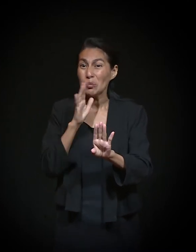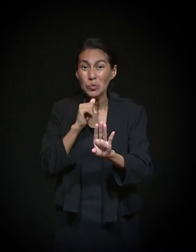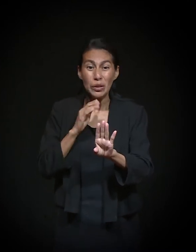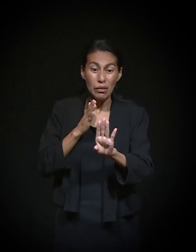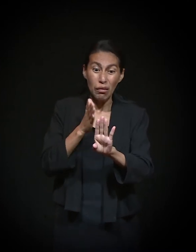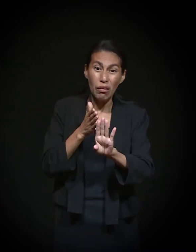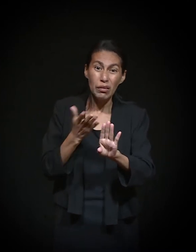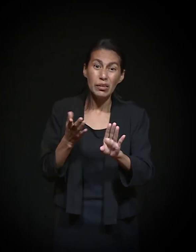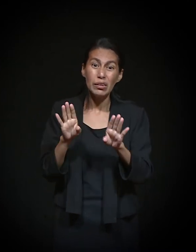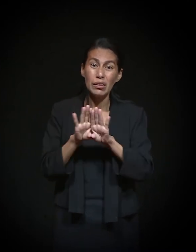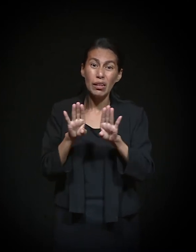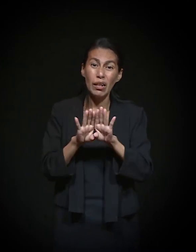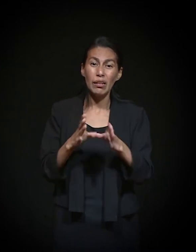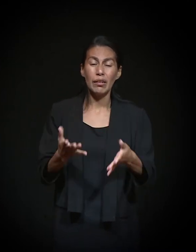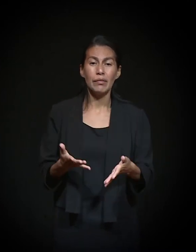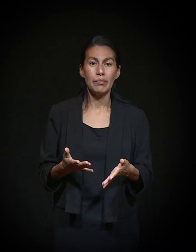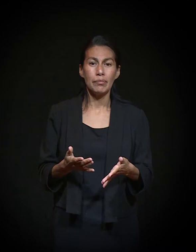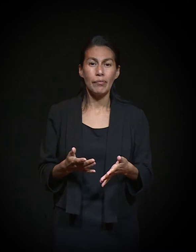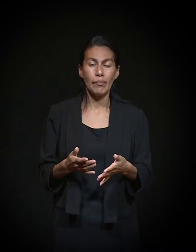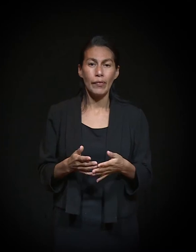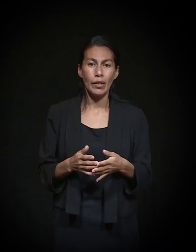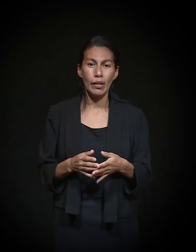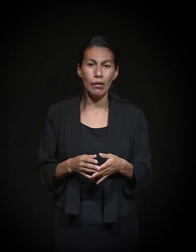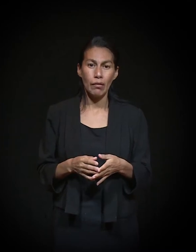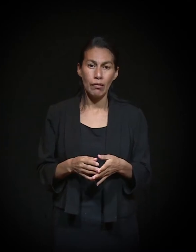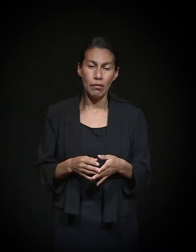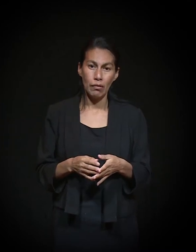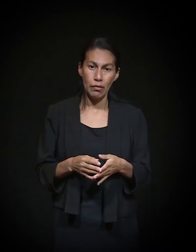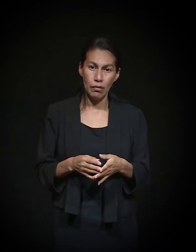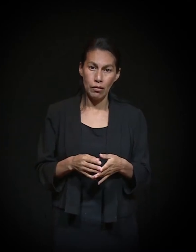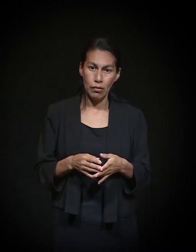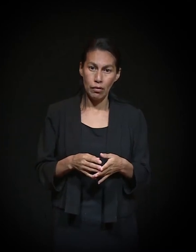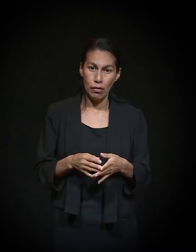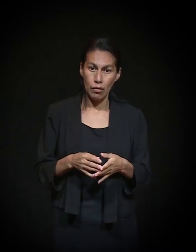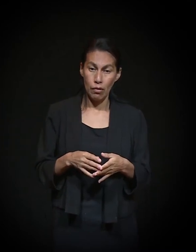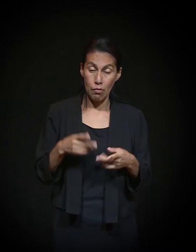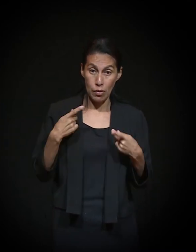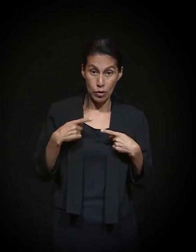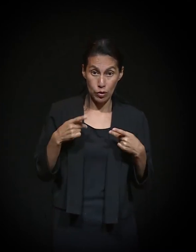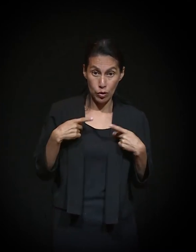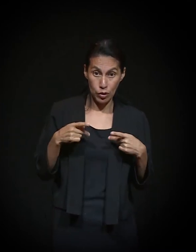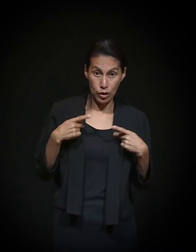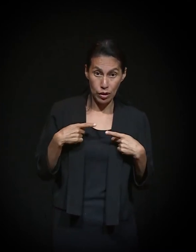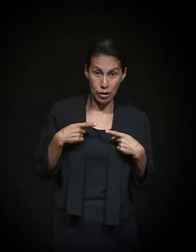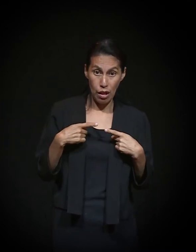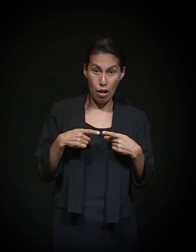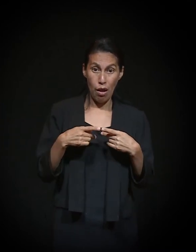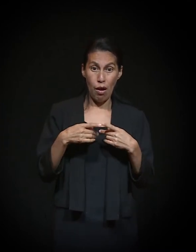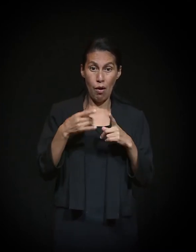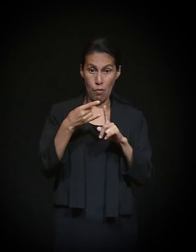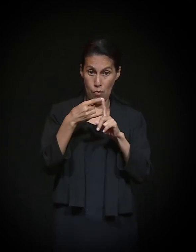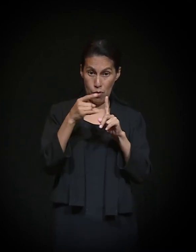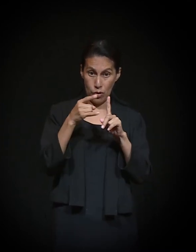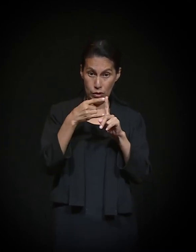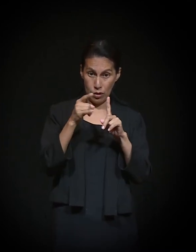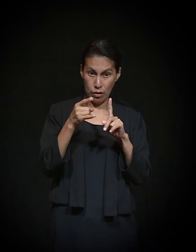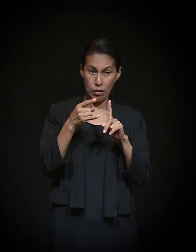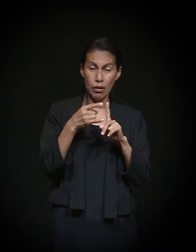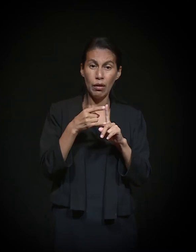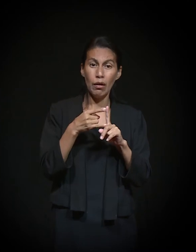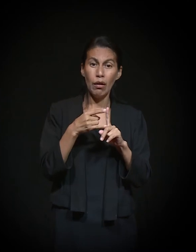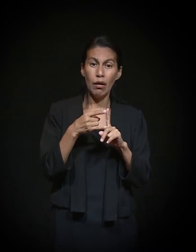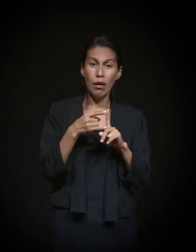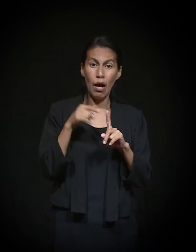Entonces, dijeron que no sabían, la gente que está justo en la